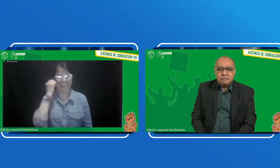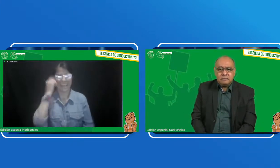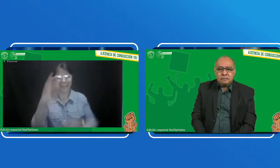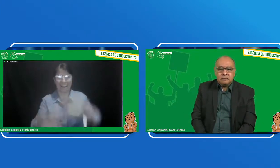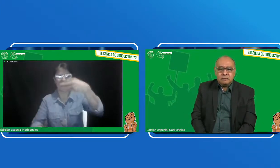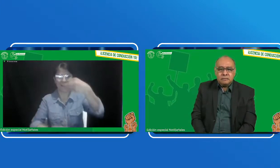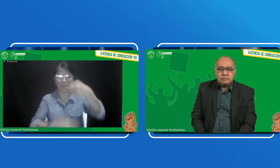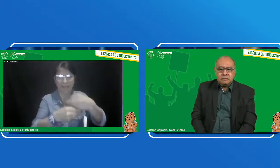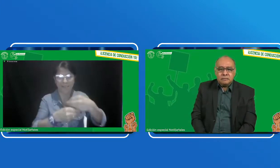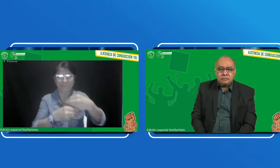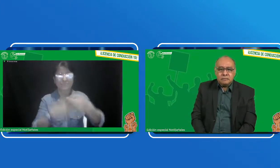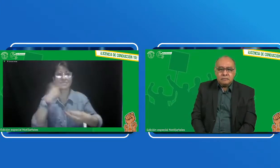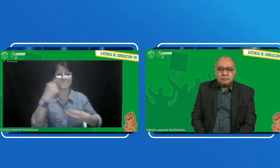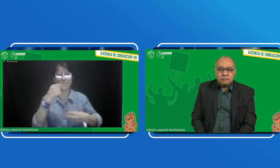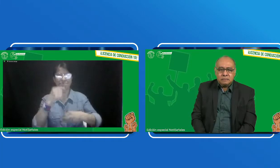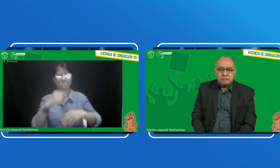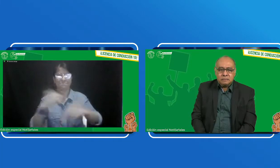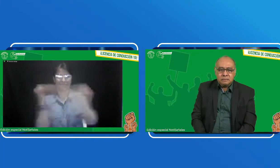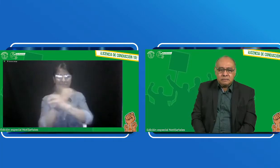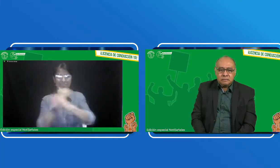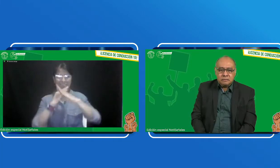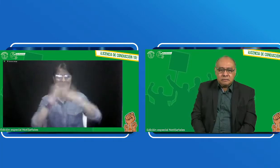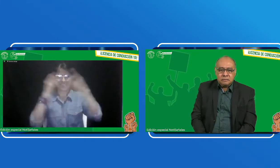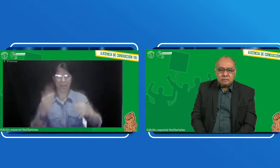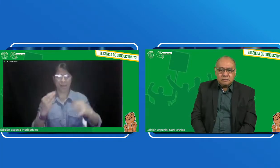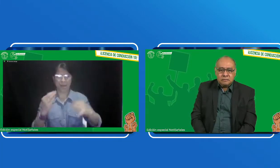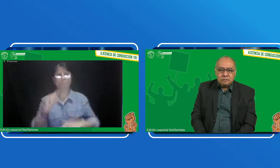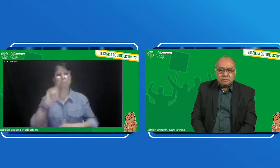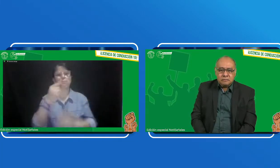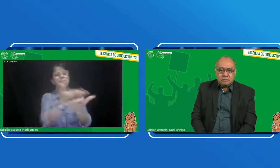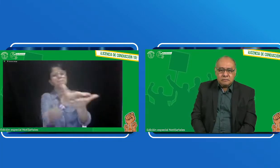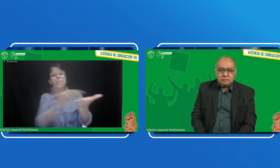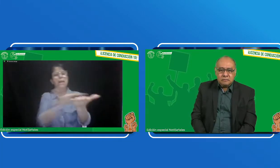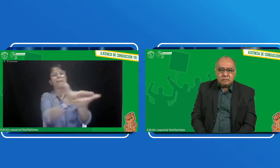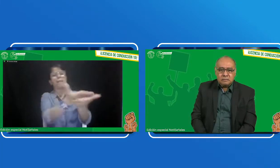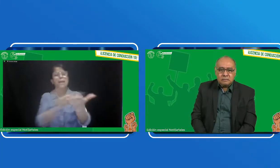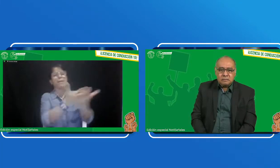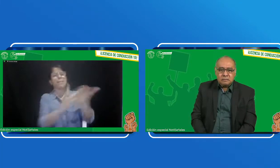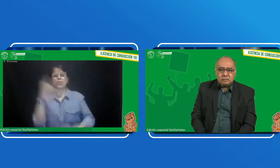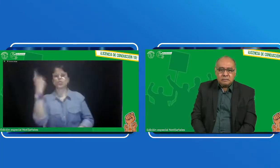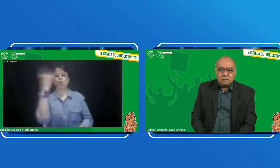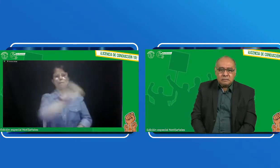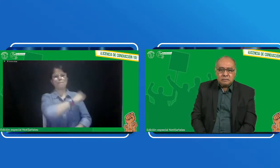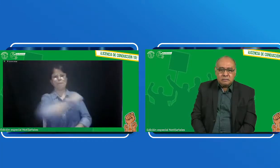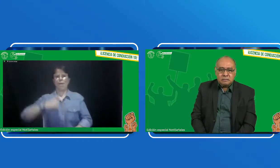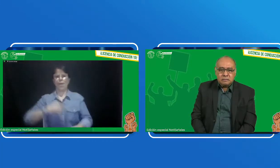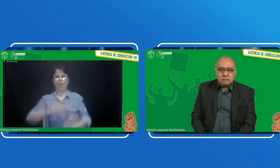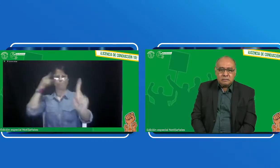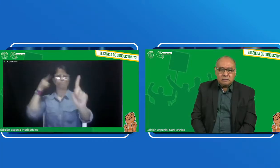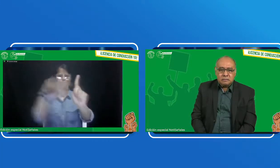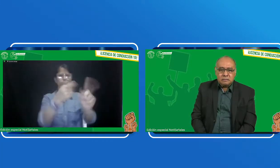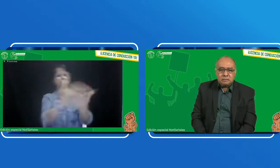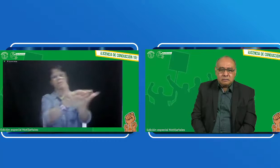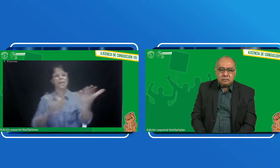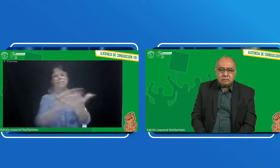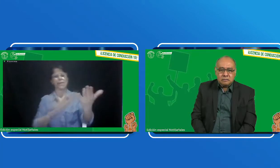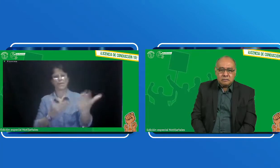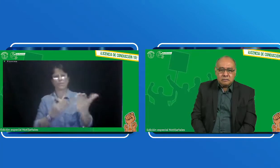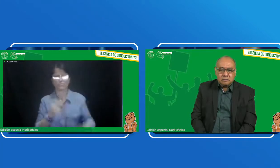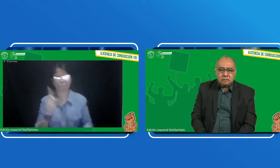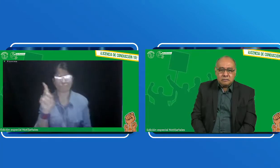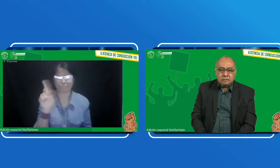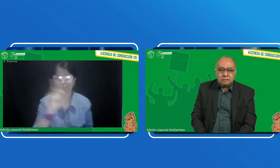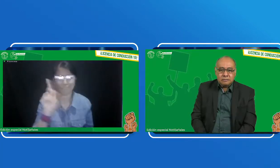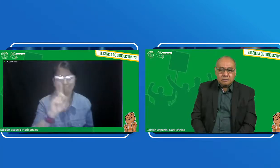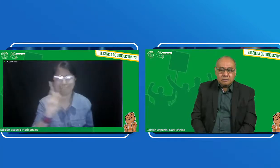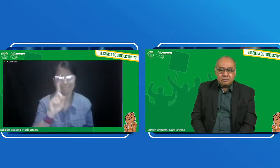particular. Henry, claro, pues además, el director de la Agencia Nacional de Seguridad Vial